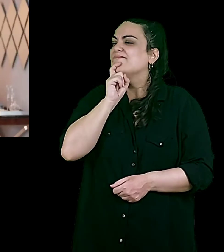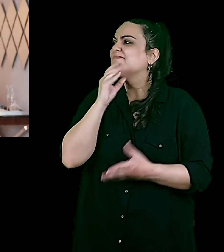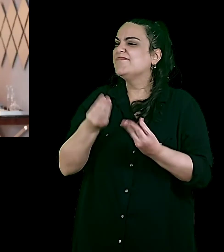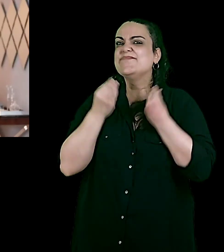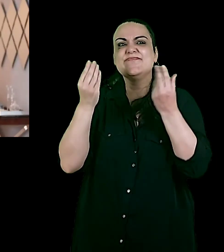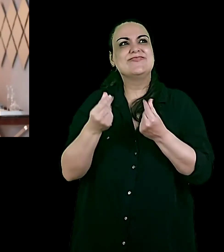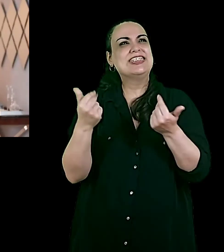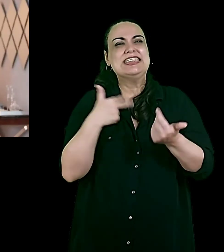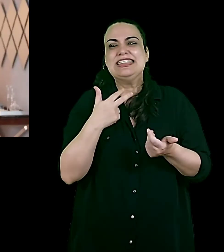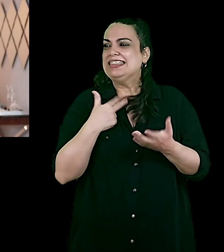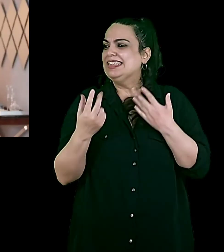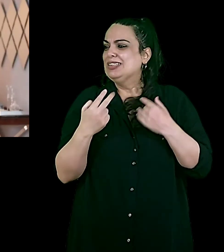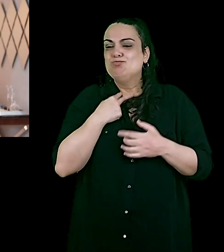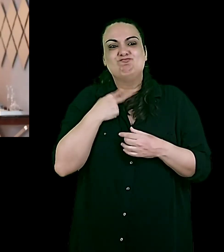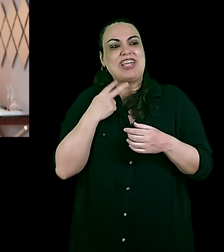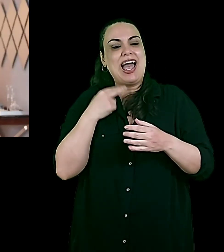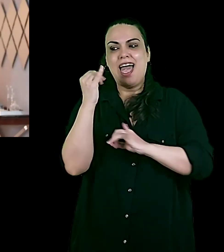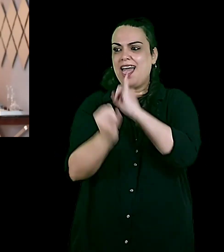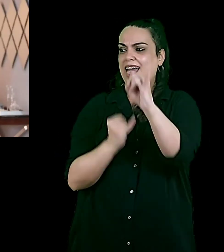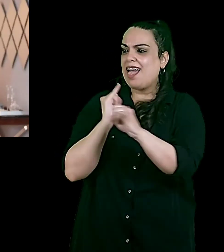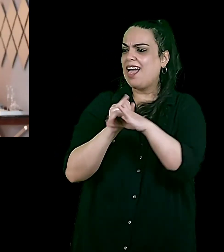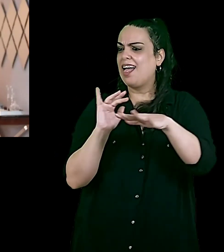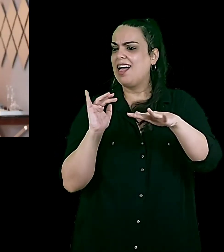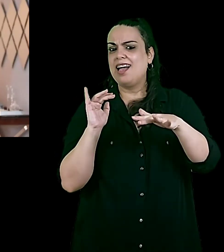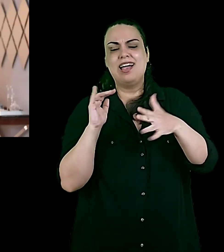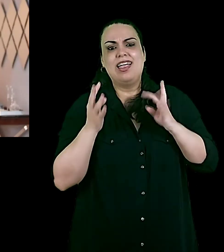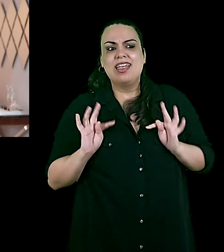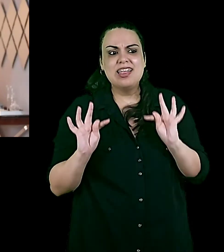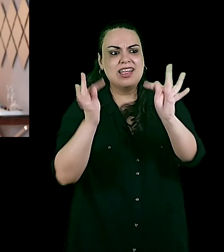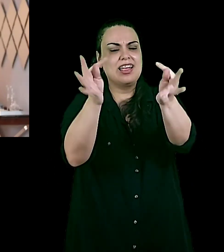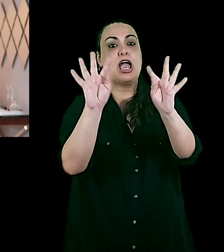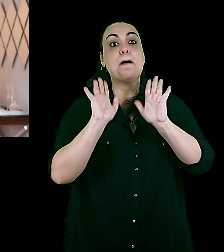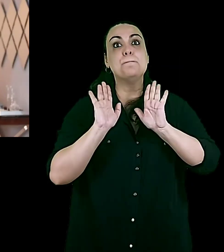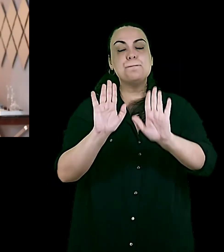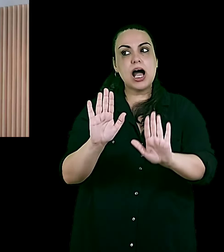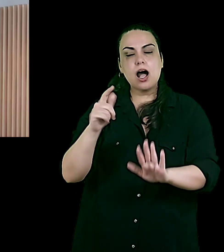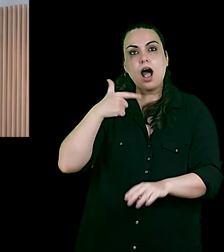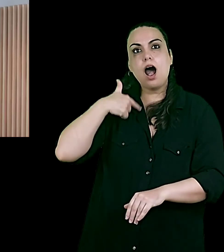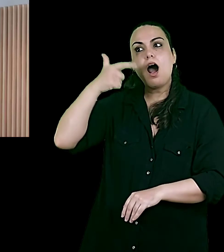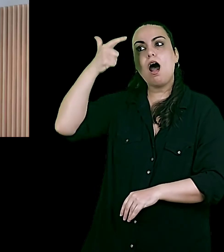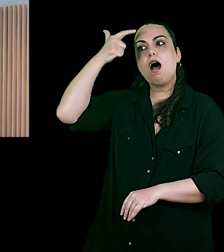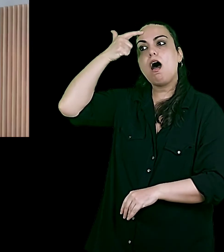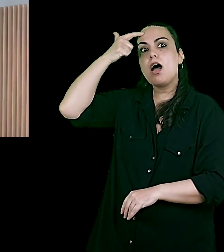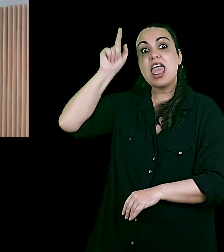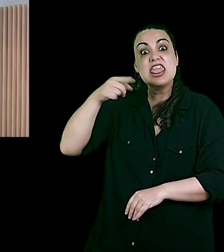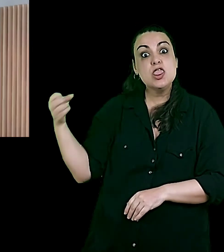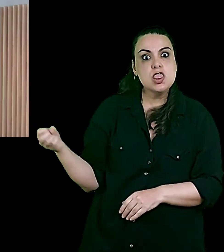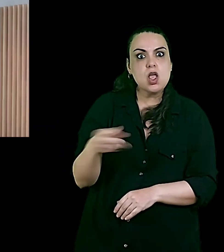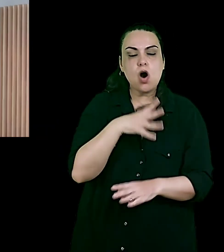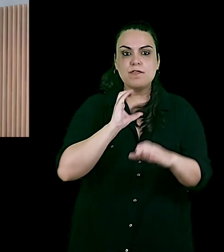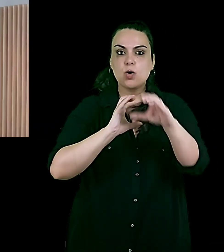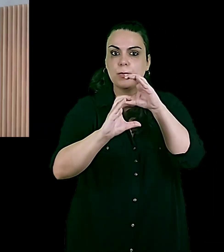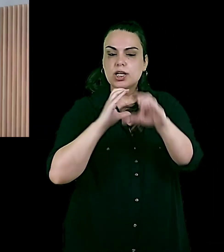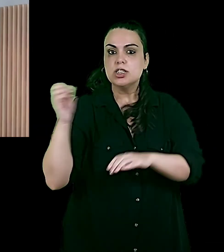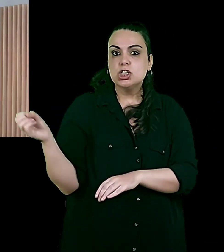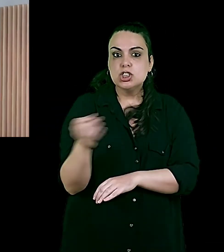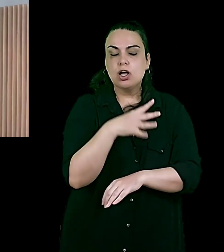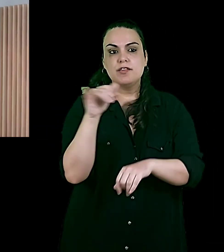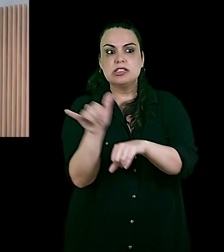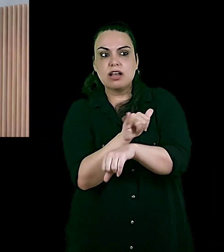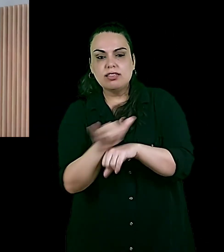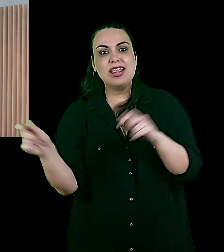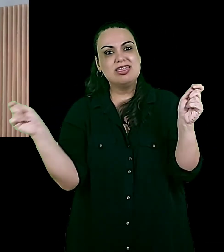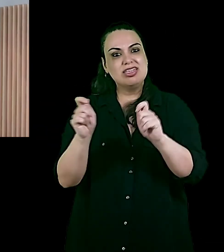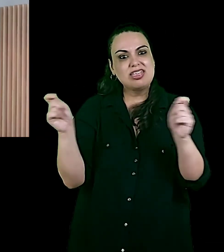fora do universo digital. Mas como eu entendia que o universo digital é um novo tipo de comunicação real e